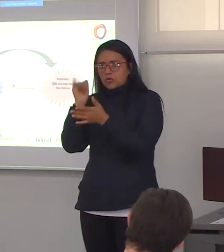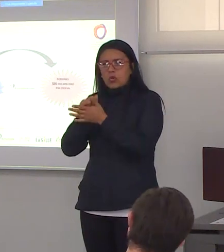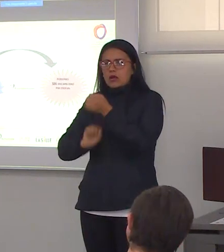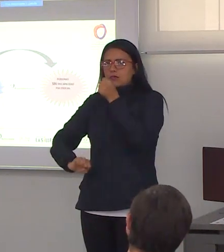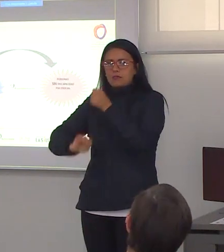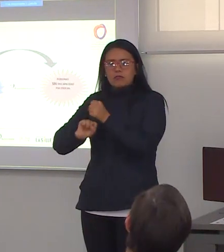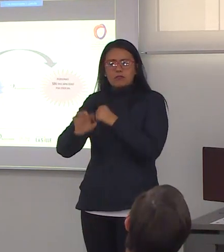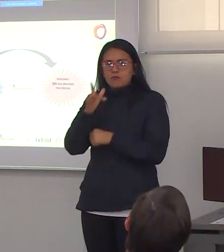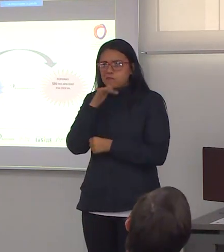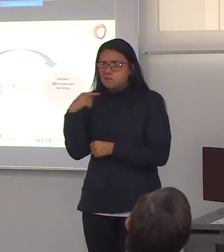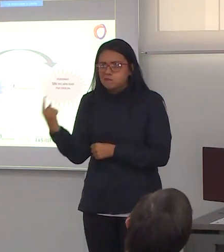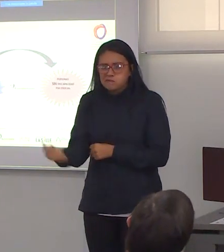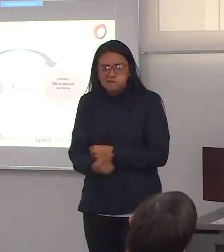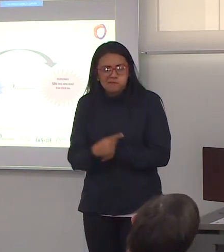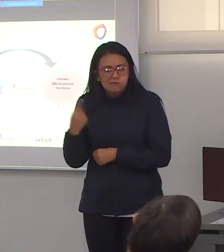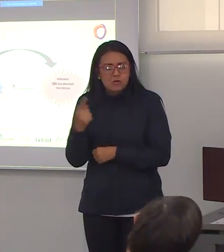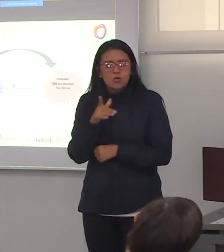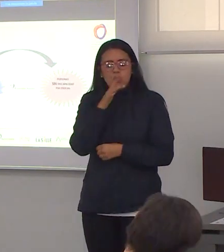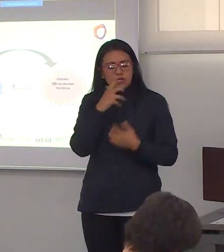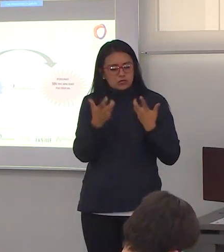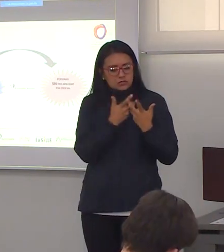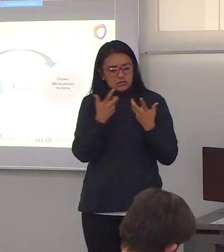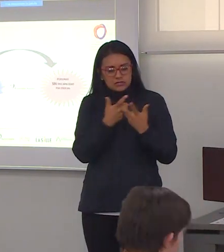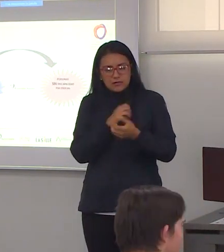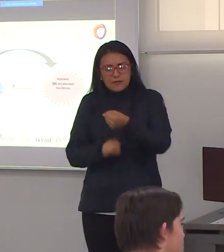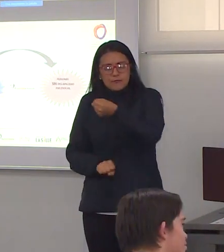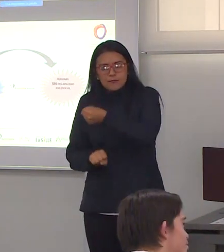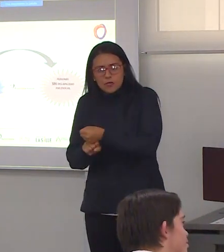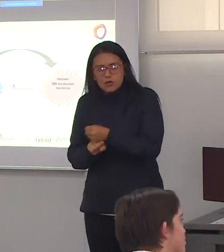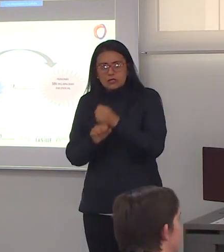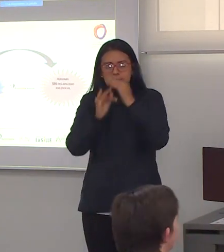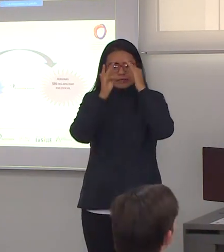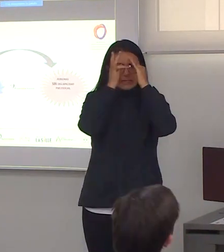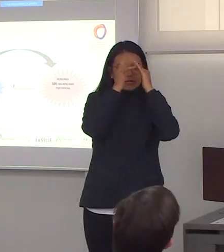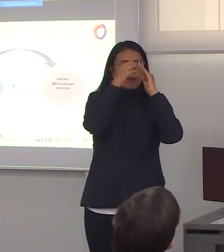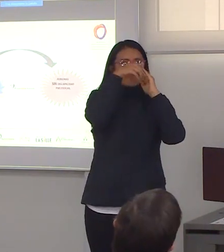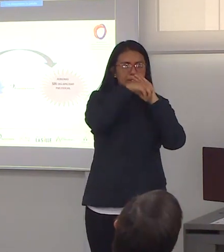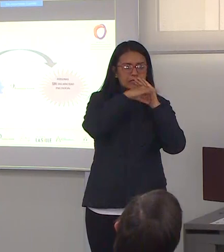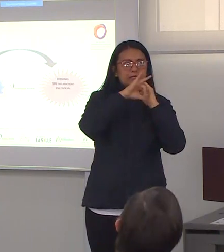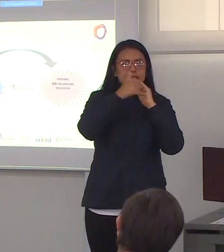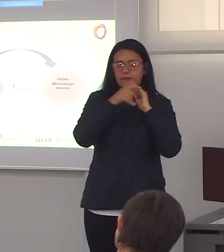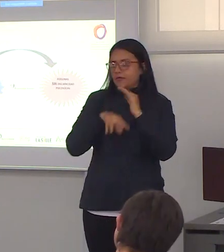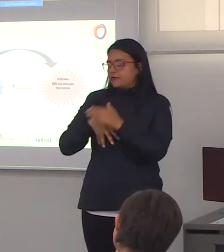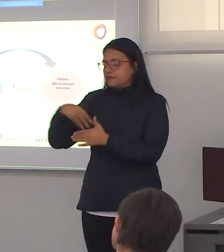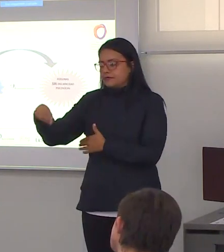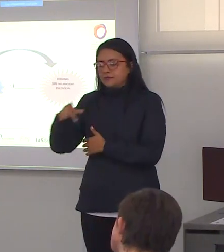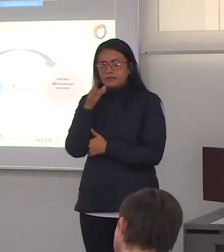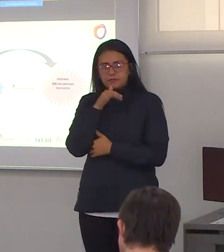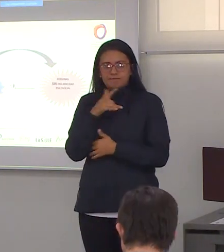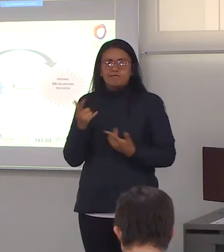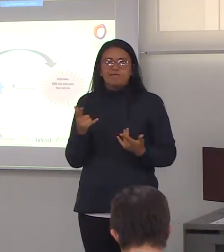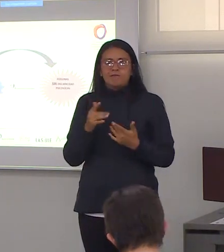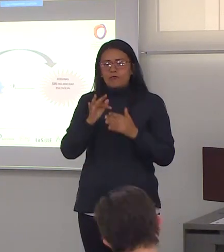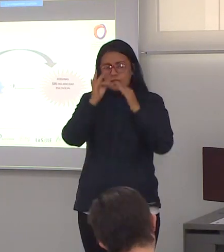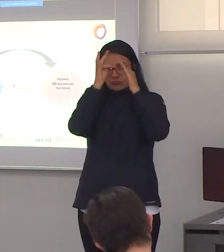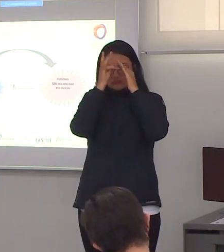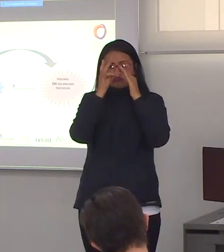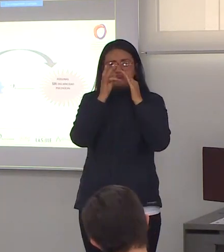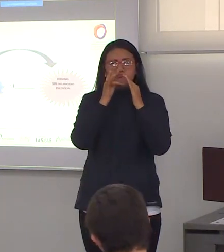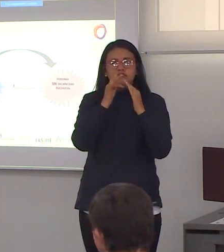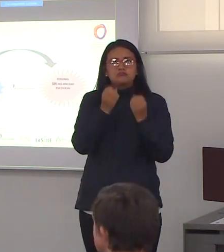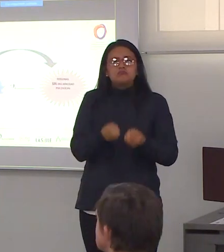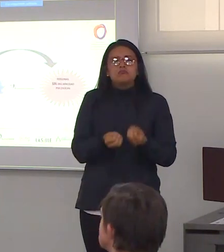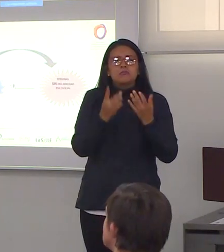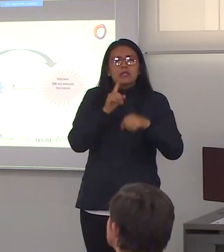apoyo externa porque no hay sistemas de apoyos fuera de la clínica entonces vemos personas que tienen hospitalizaciones cinco